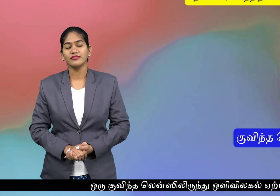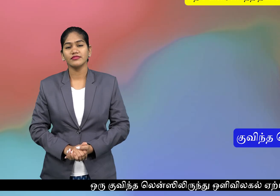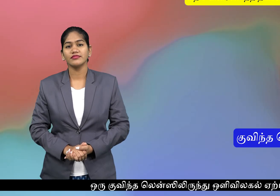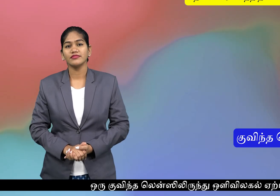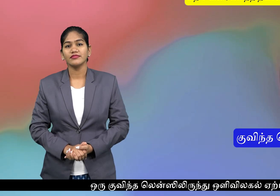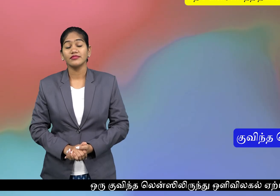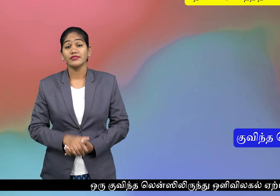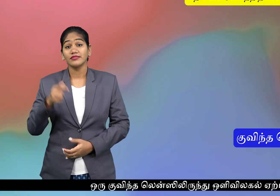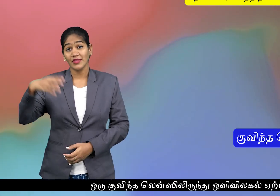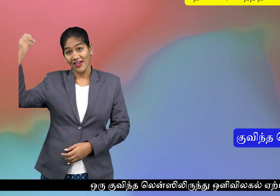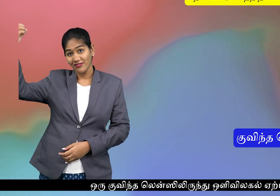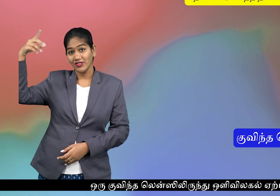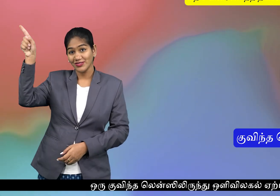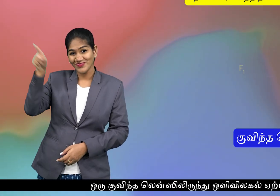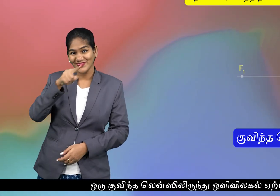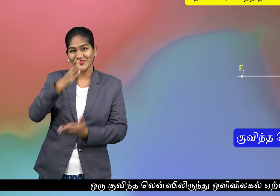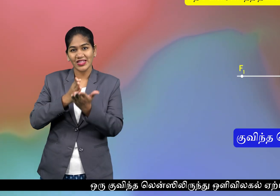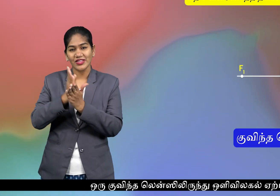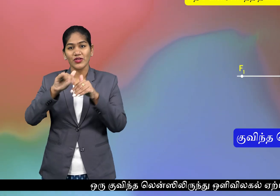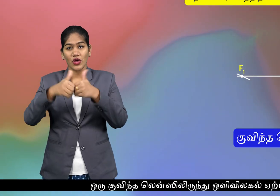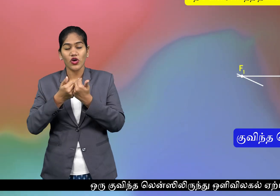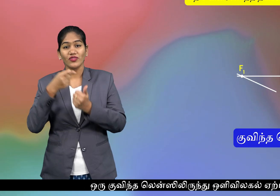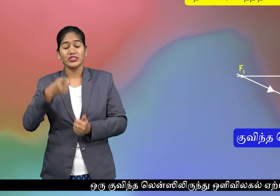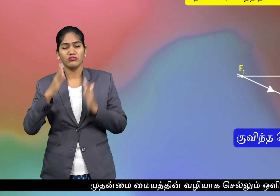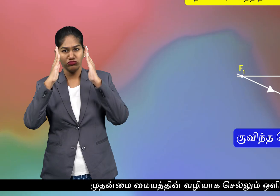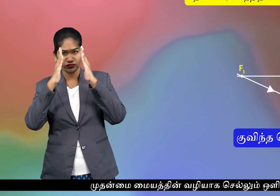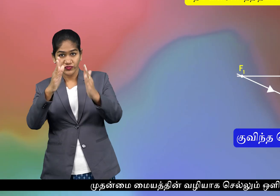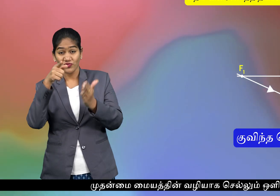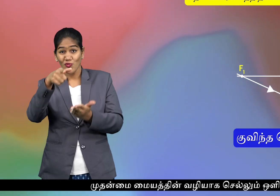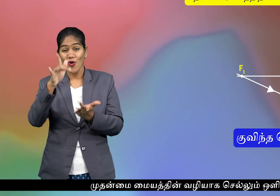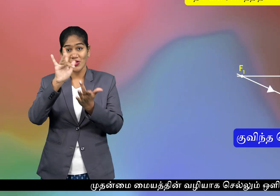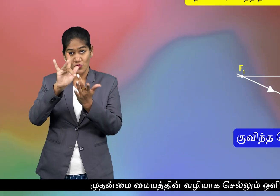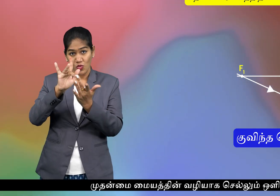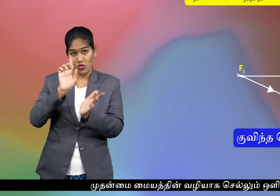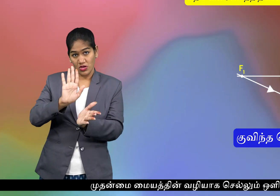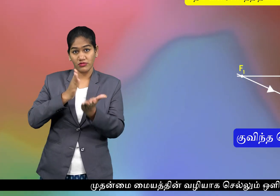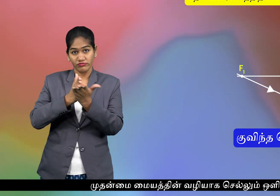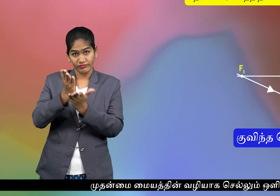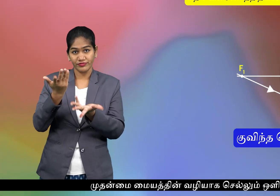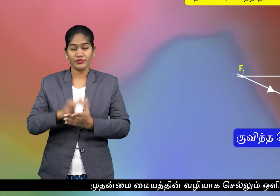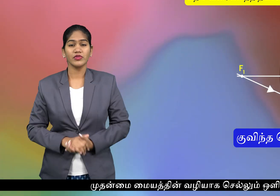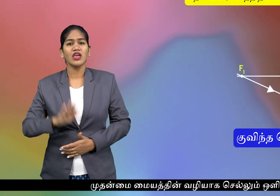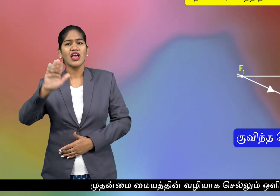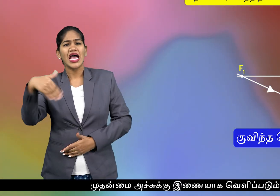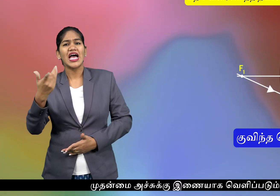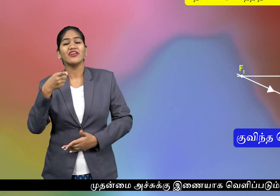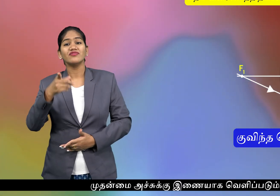ஒரு குவிவு வில்லையிலிருந்து ஒளிவிலகல் ஏற்பட்ட பின் முதன்மை மையத்தின் வழியாக செல்லும் ஒளிக்கதிர் முதன்மை